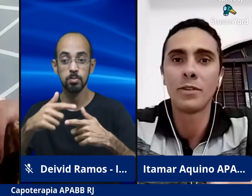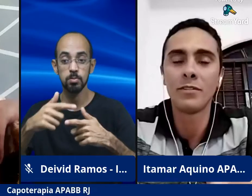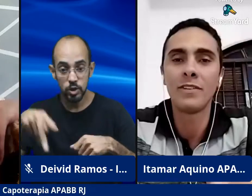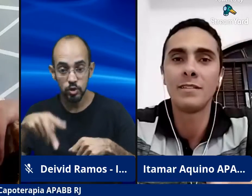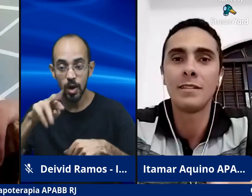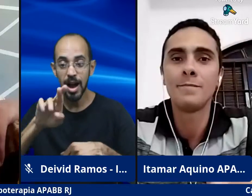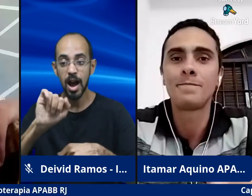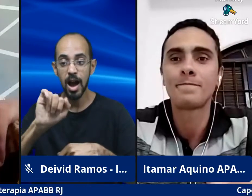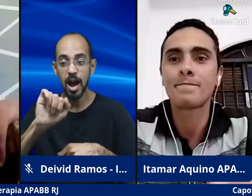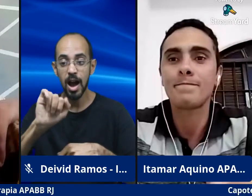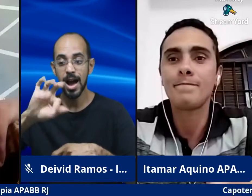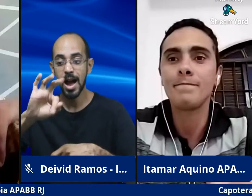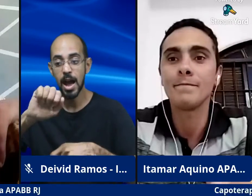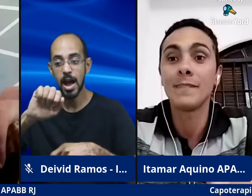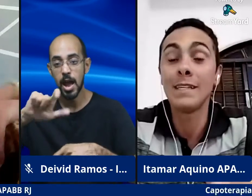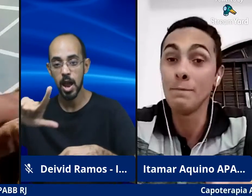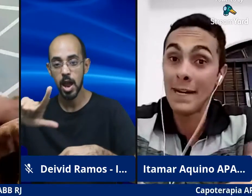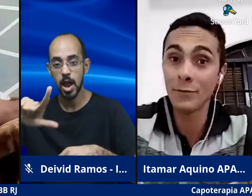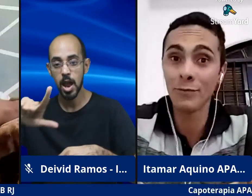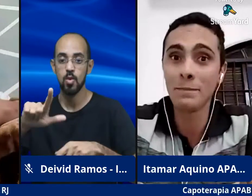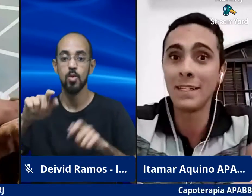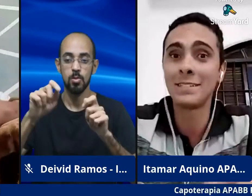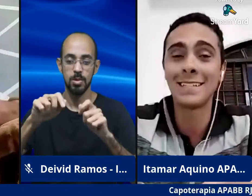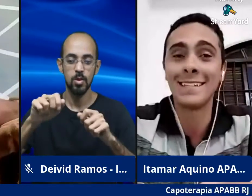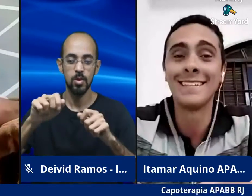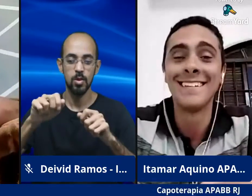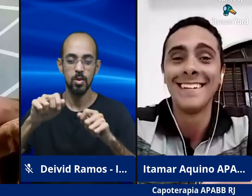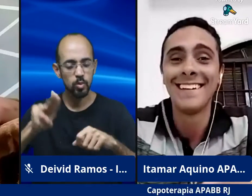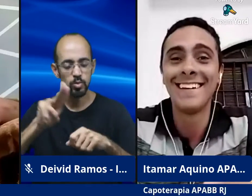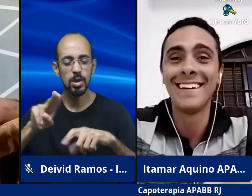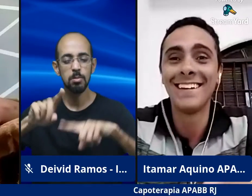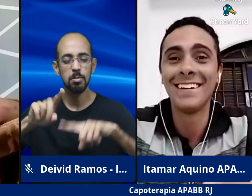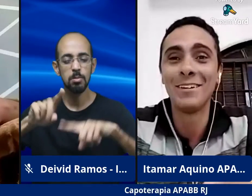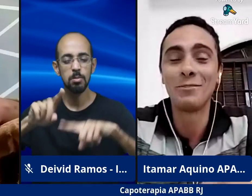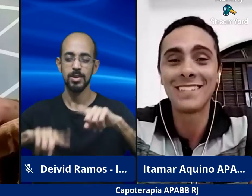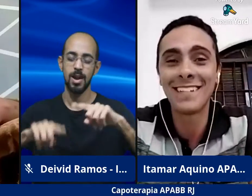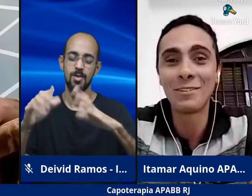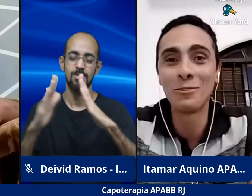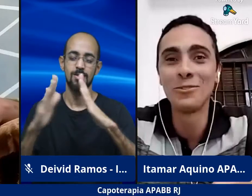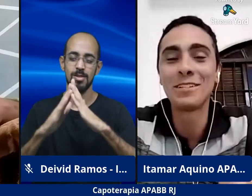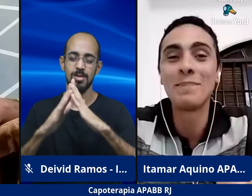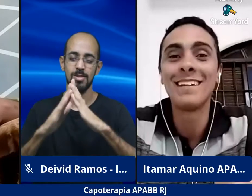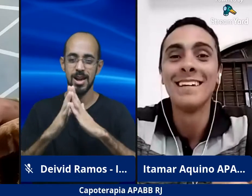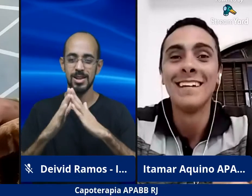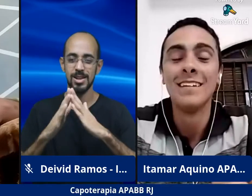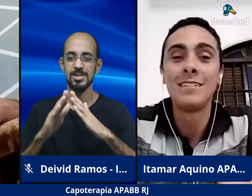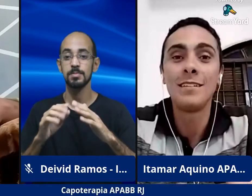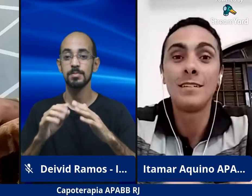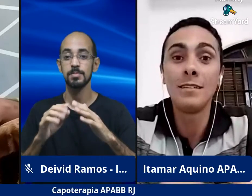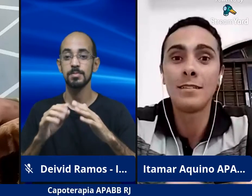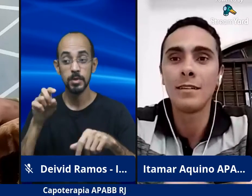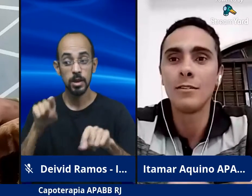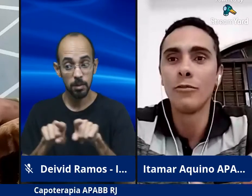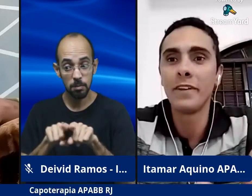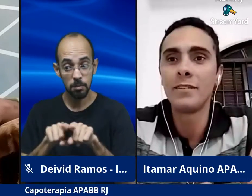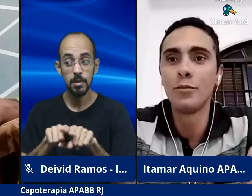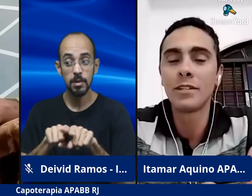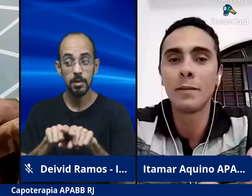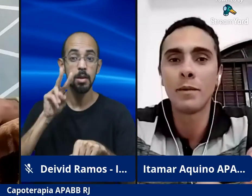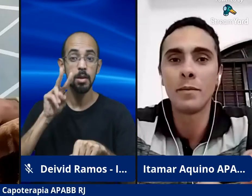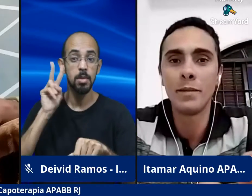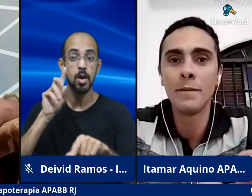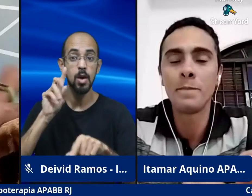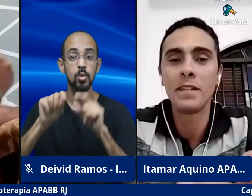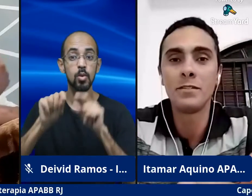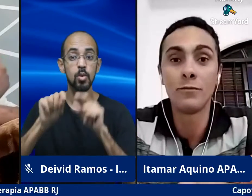que todos possam fazer. E mais um lembrete, cara. Eu gostaria que todos também seguissem o Facebook